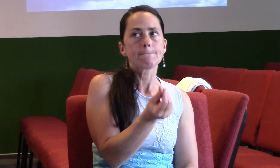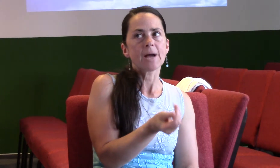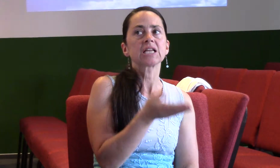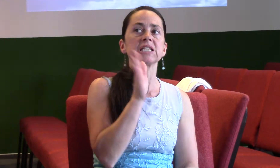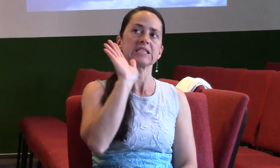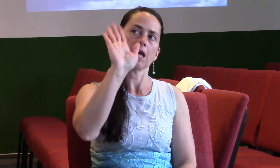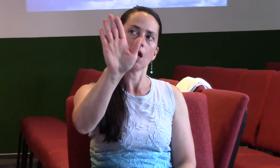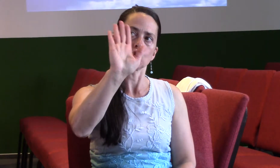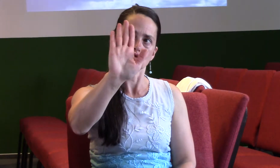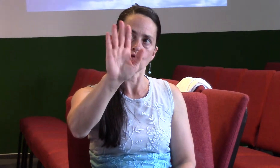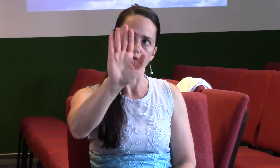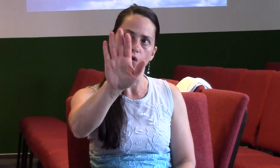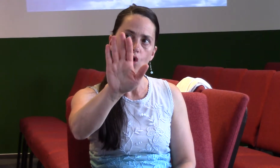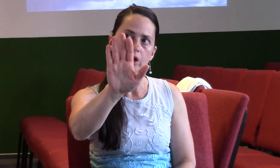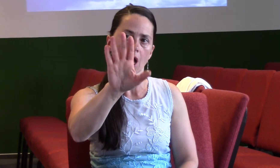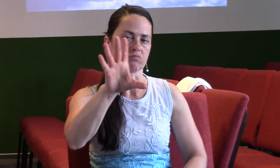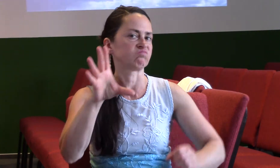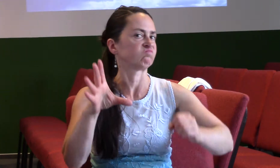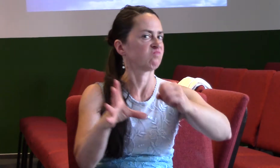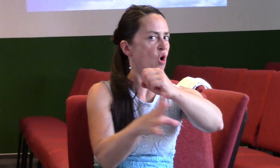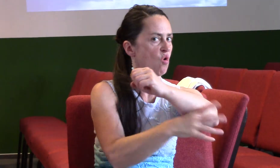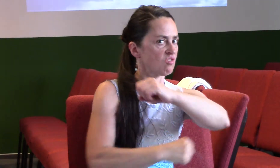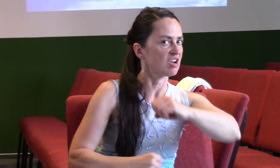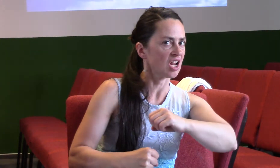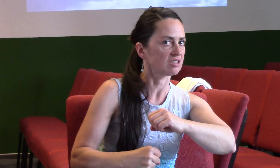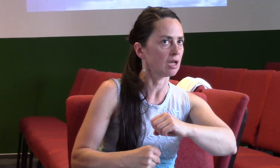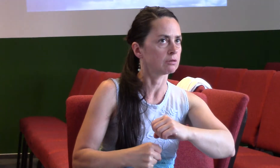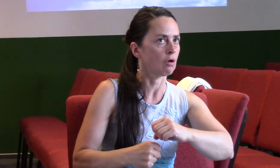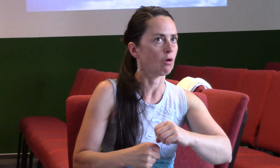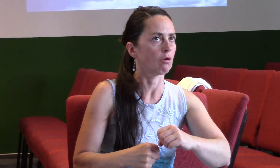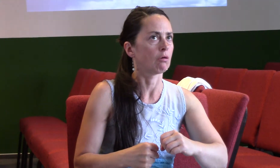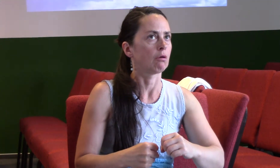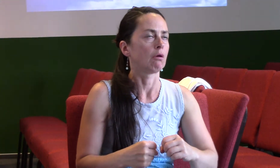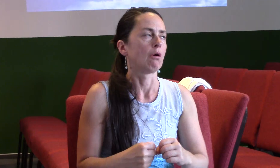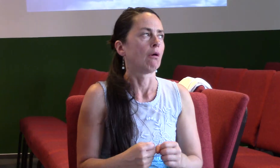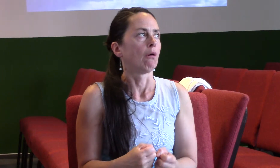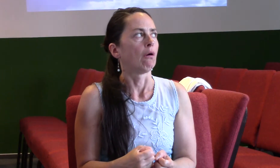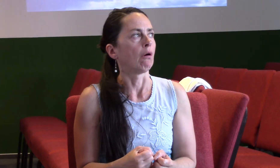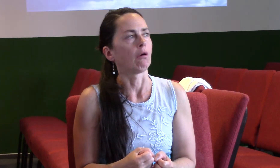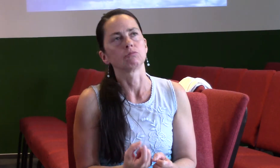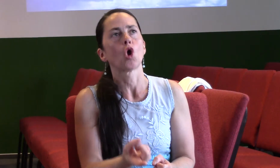ať už skrze nějakého podvodníka, skrze vaší nemoudrost,